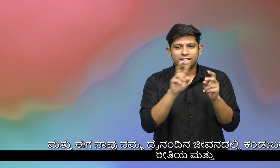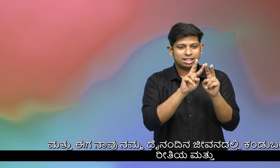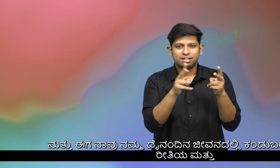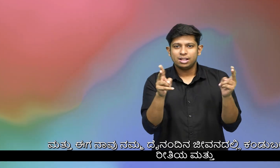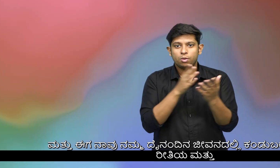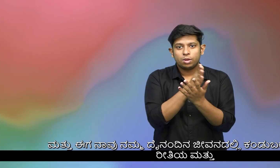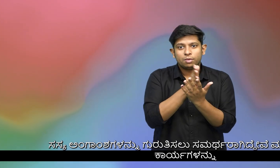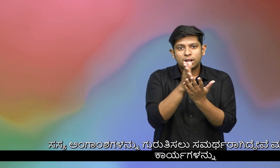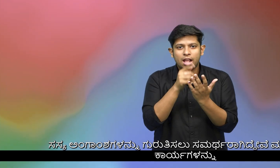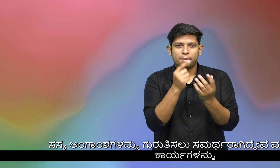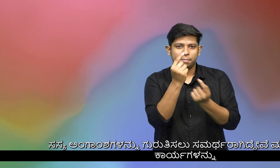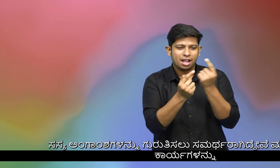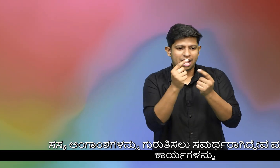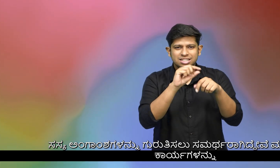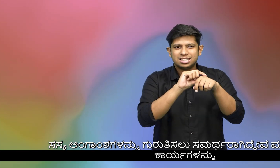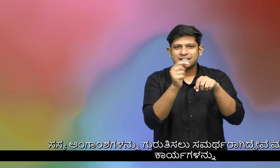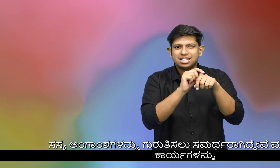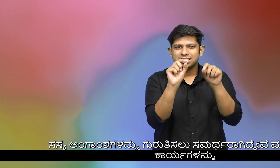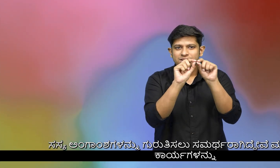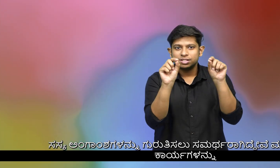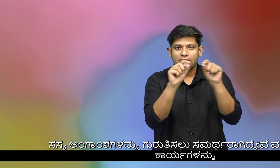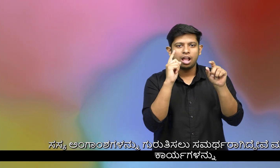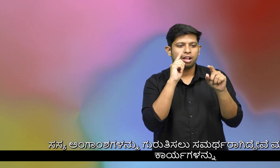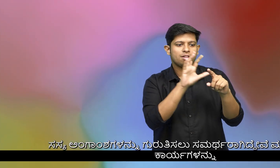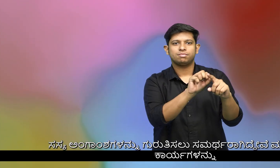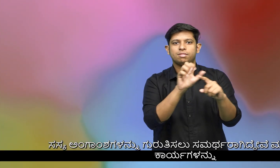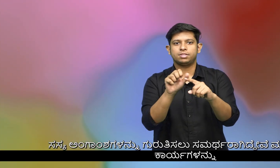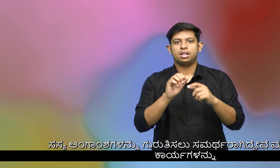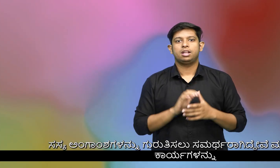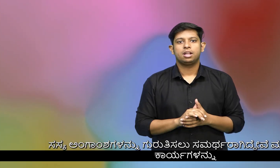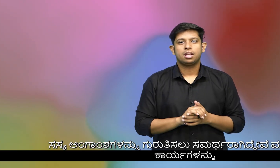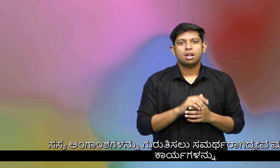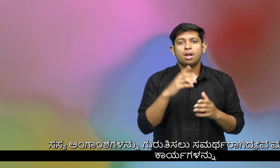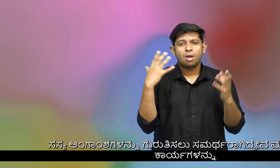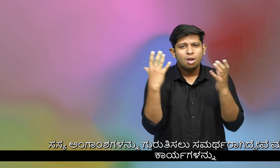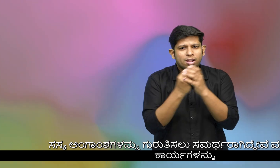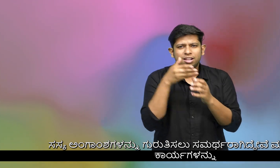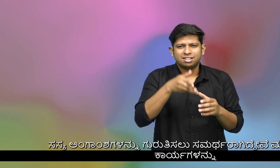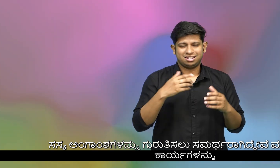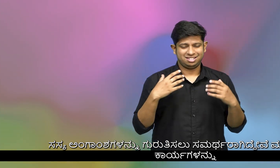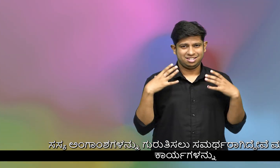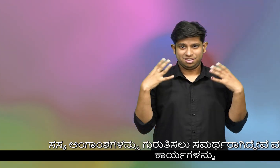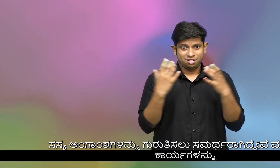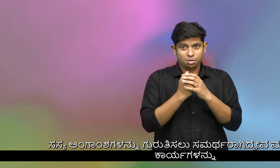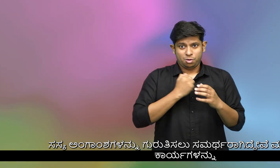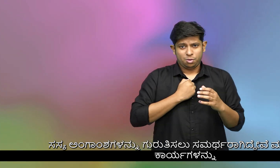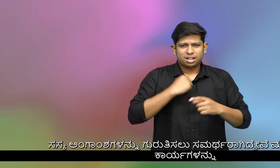ರೀತಿಯ ಮತ್ತು ಸಸ್ಯ ಅಂಗಾಂಶಗಳನ್ನು ಗುರುತಿಸಲು ಸಮರ್ಥರಾಗಿದ್ದೇವೆ ಮತ್ತು ಅದರ ಕಾರ್ಯಗಳನ್ನು